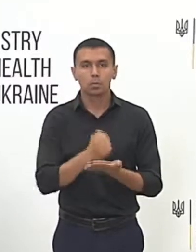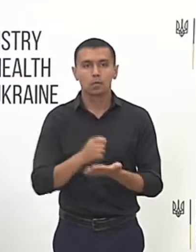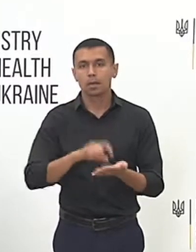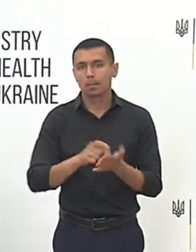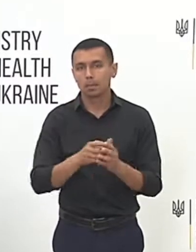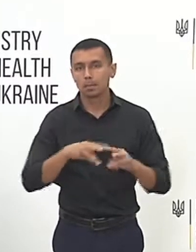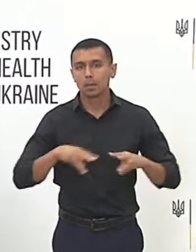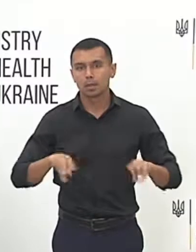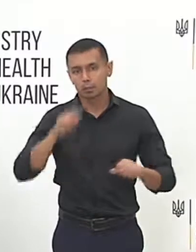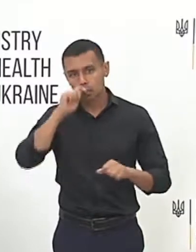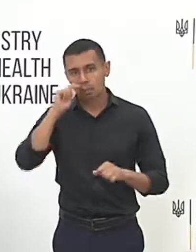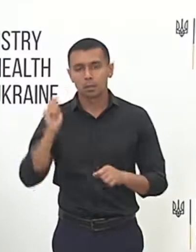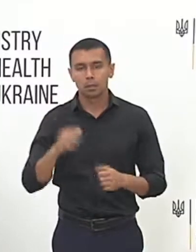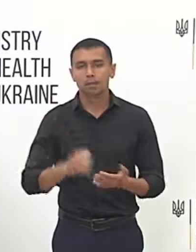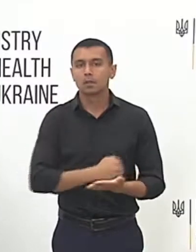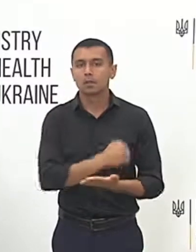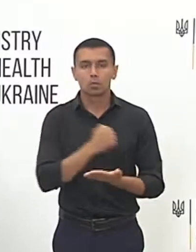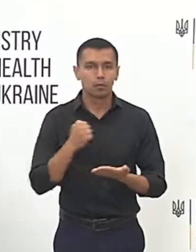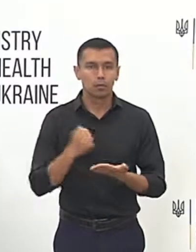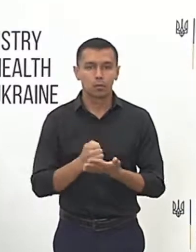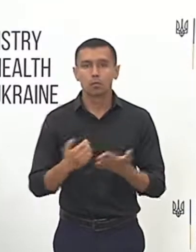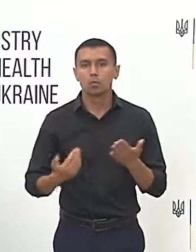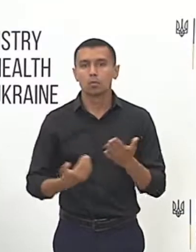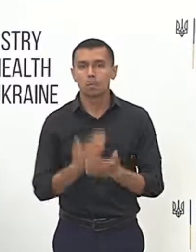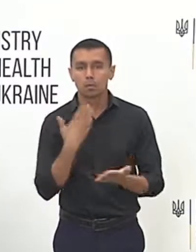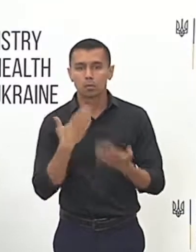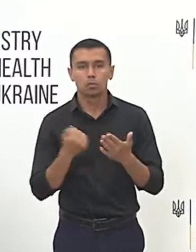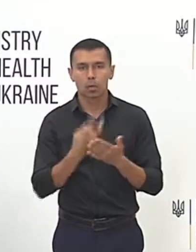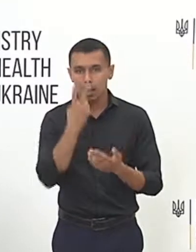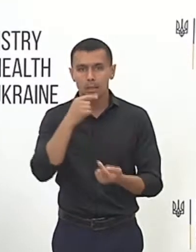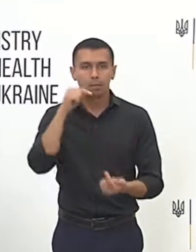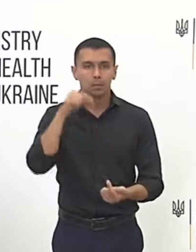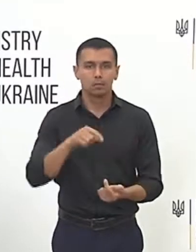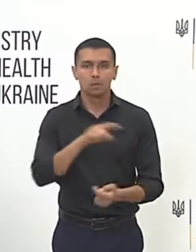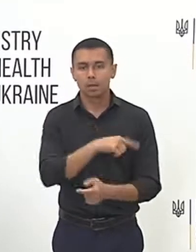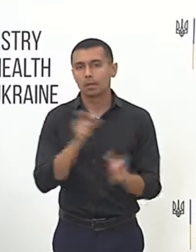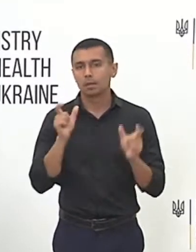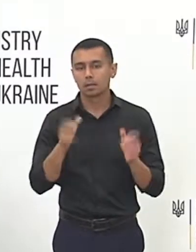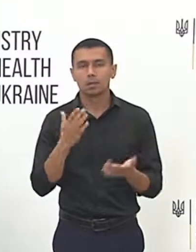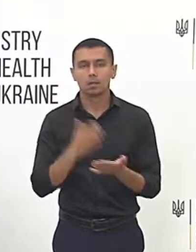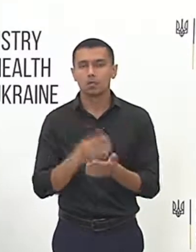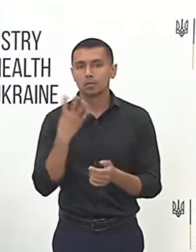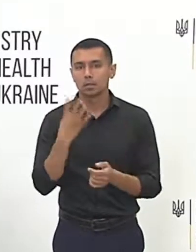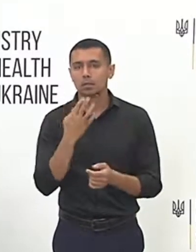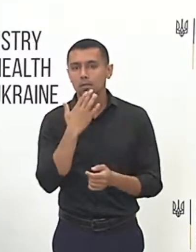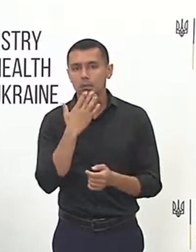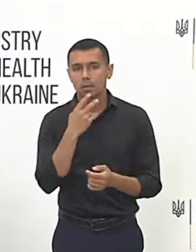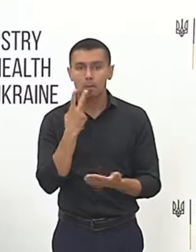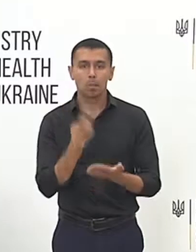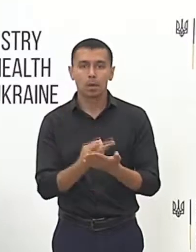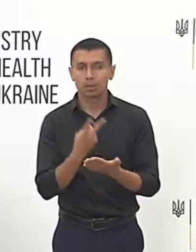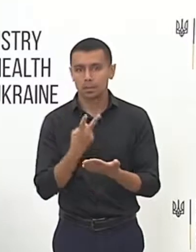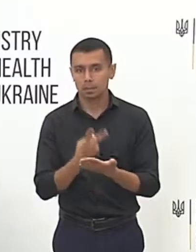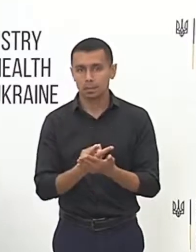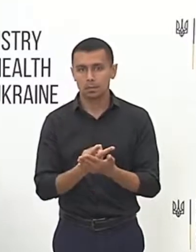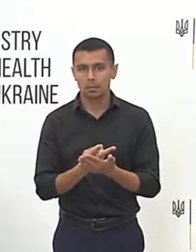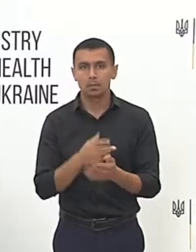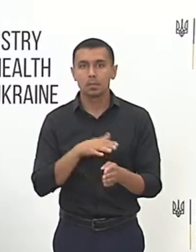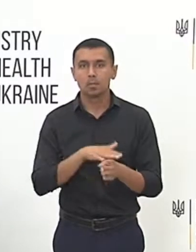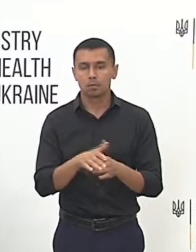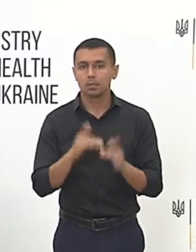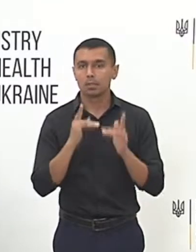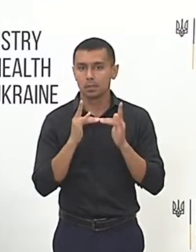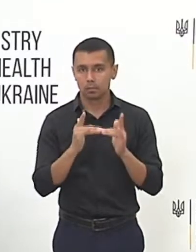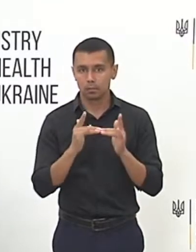Кабінету міністрів України встановлені нові підходи до адаптивного карантину. Є 4 національні показники: